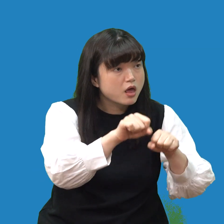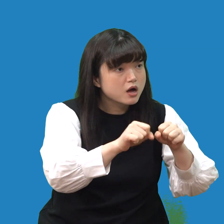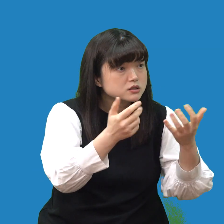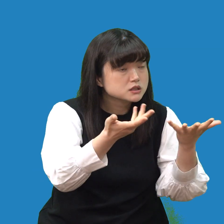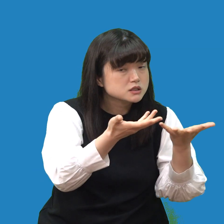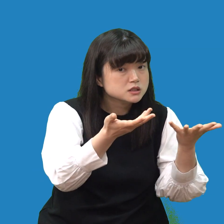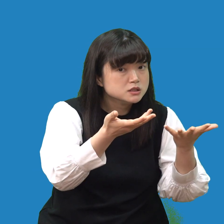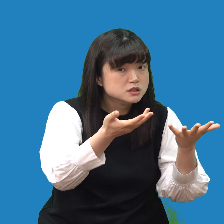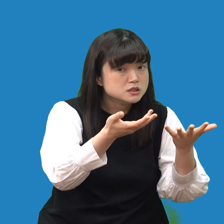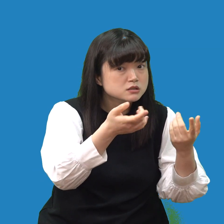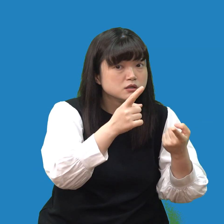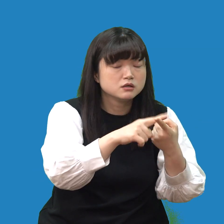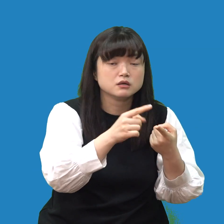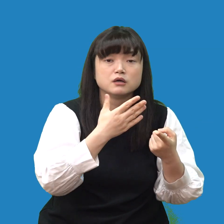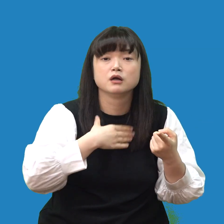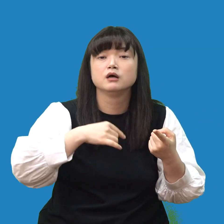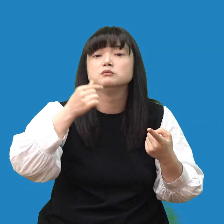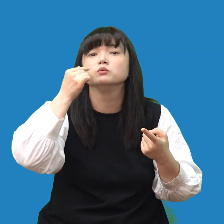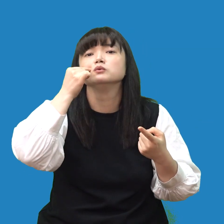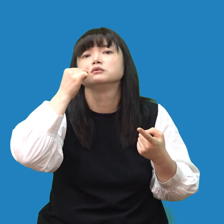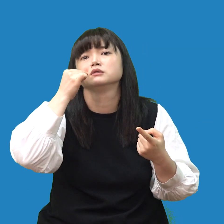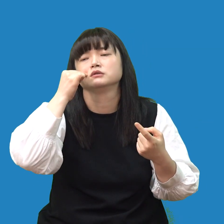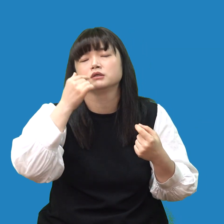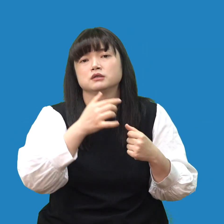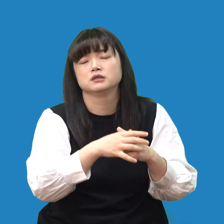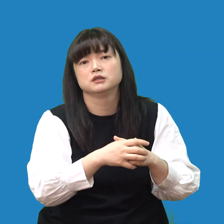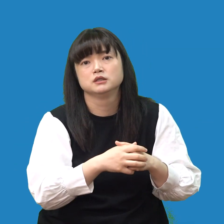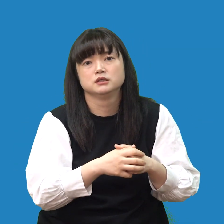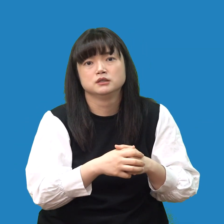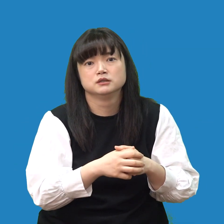여호와께서 이스라엘을 위하여 행하신 일도 알지 못하였더라.